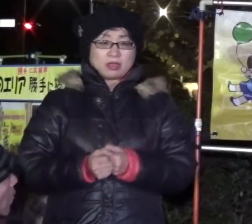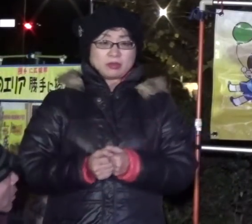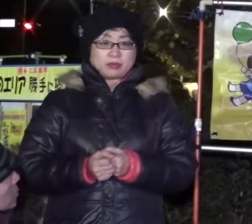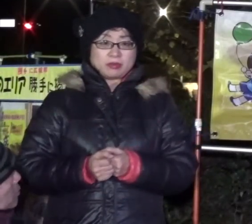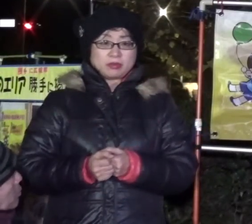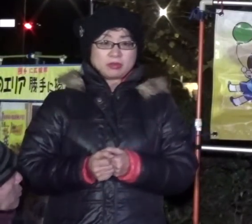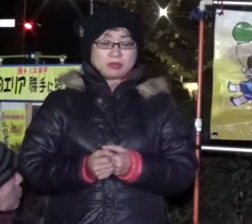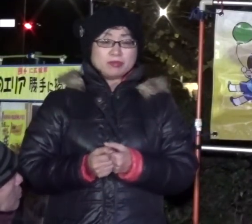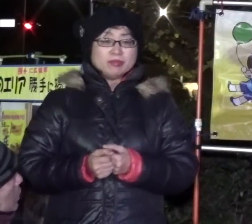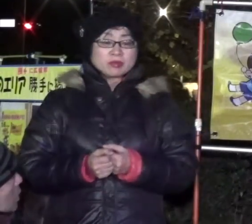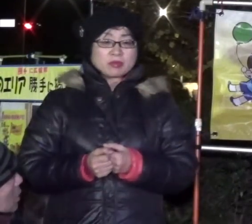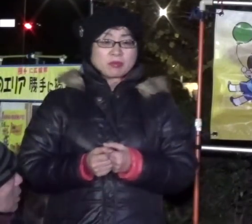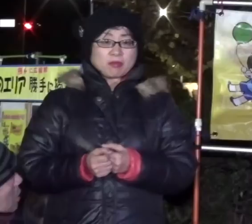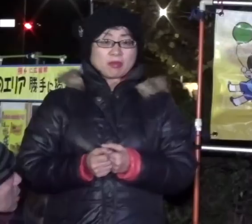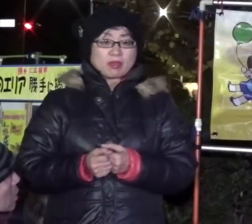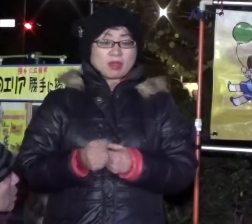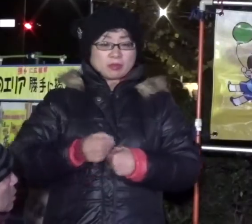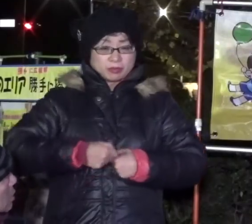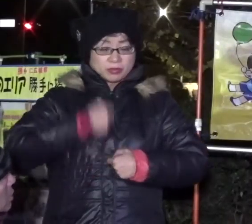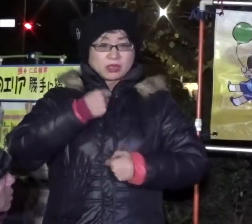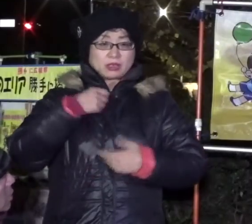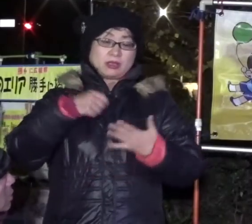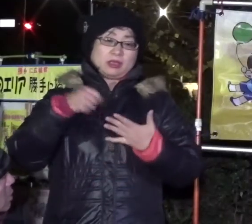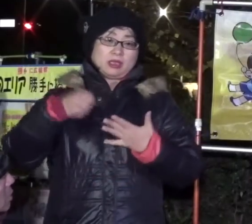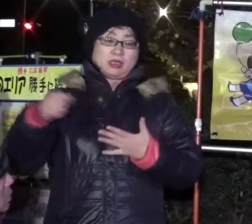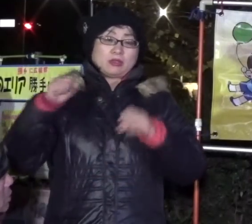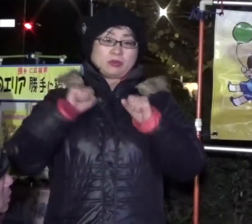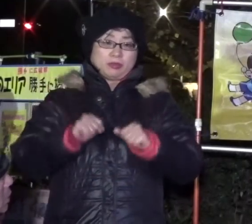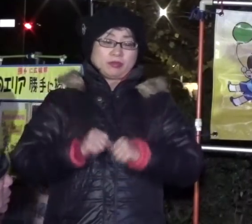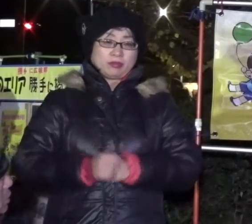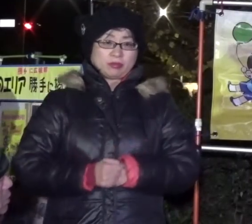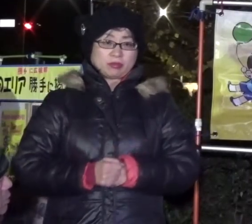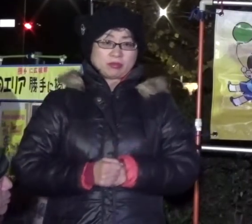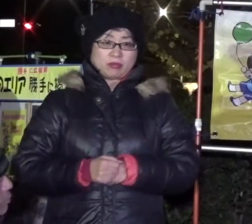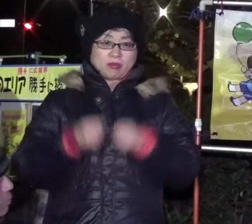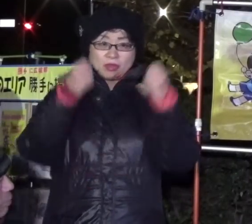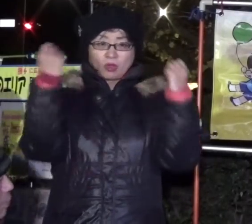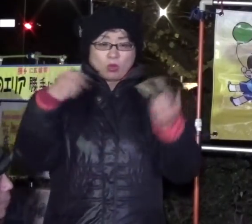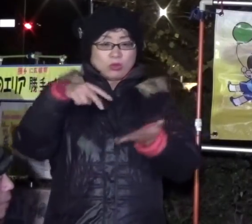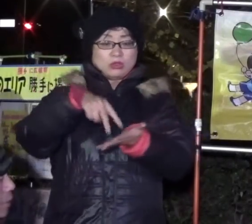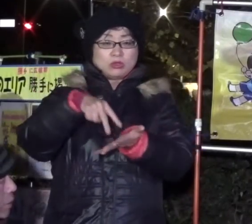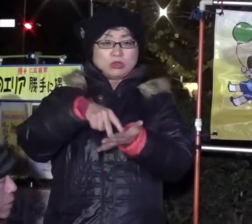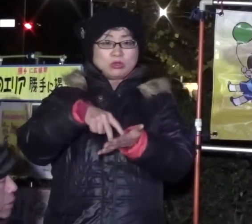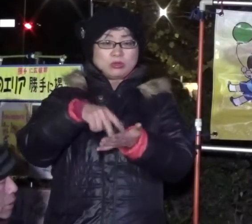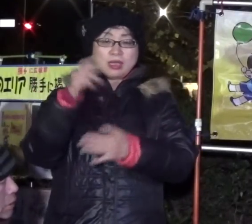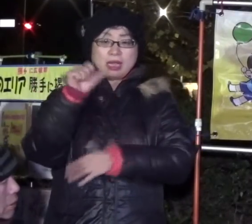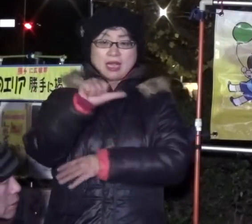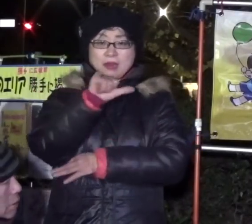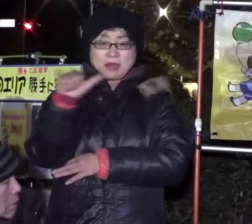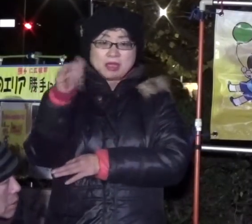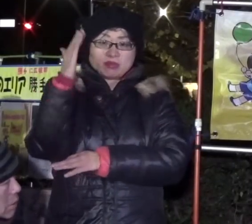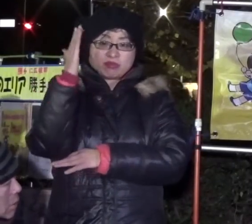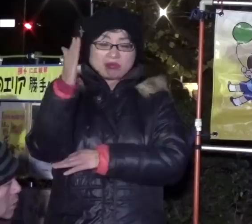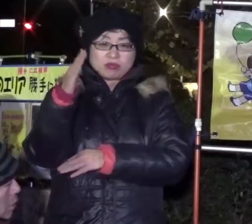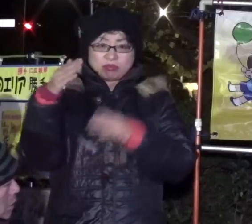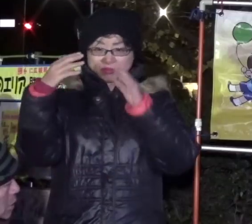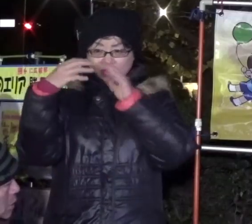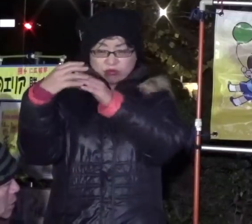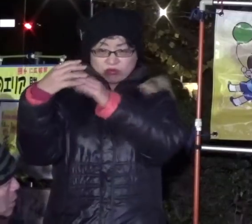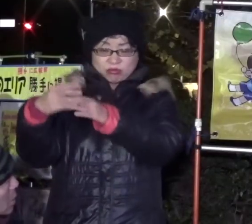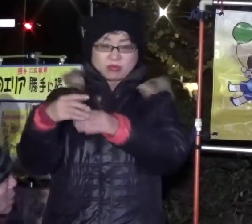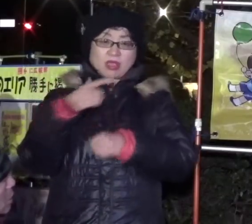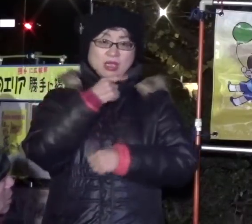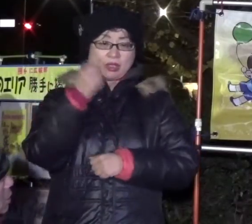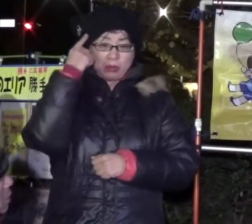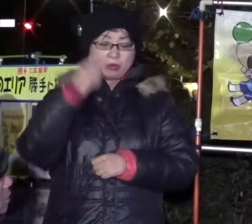択をしているということで、その中で孤立する安倍政権ますます追い詰めたいというふうに思います。で、もう一つ嬉しかった